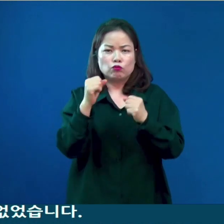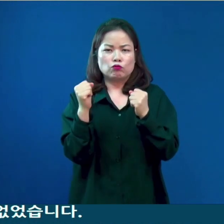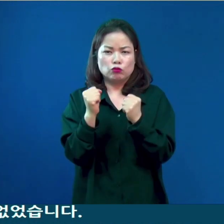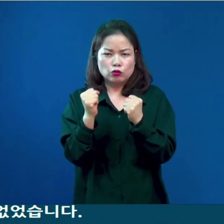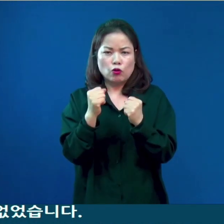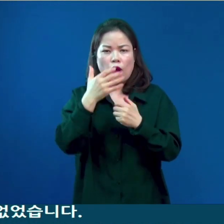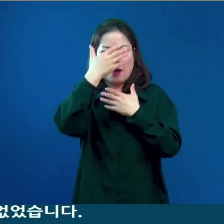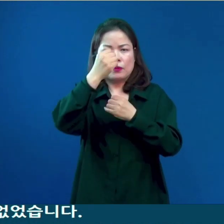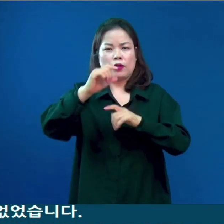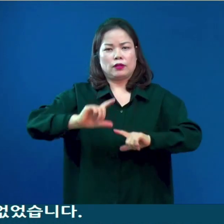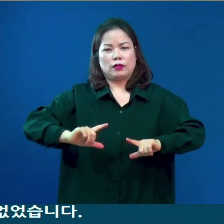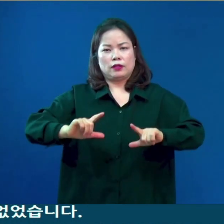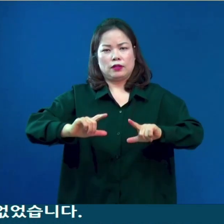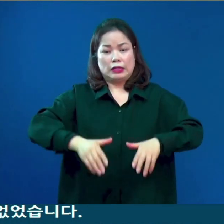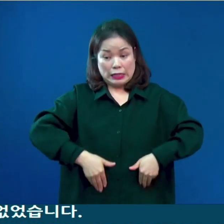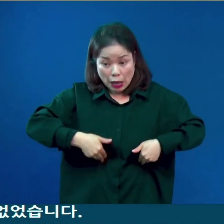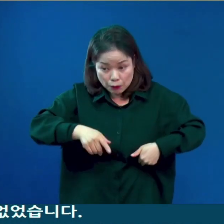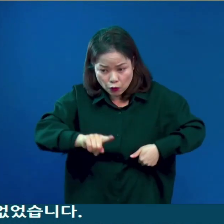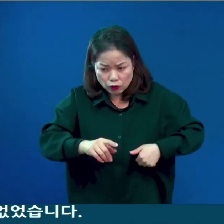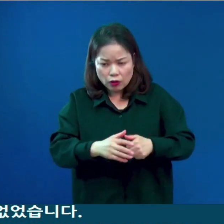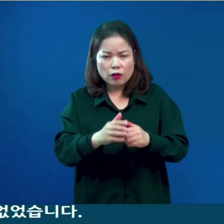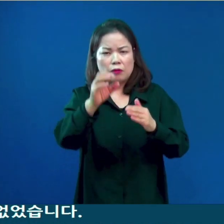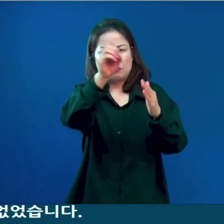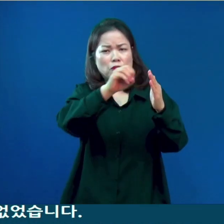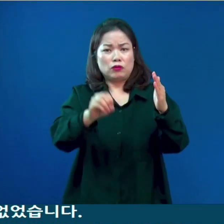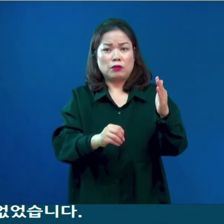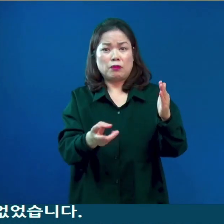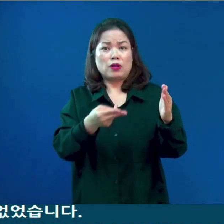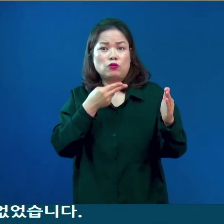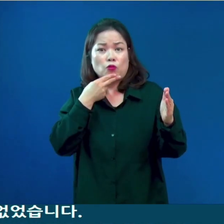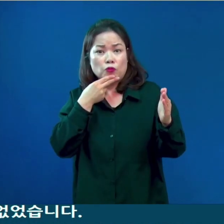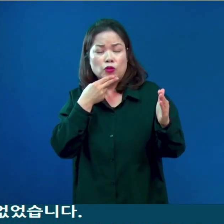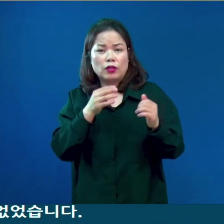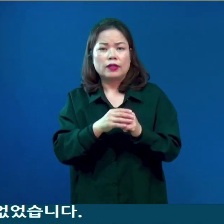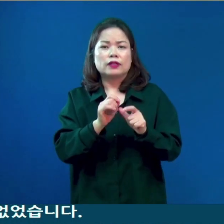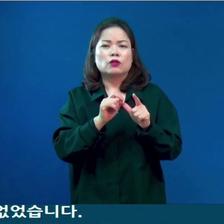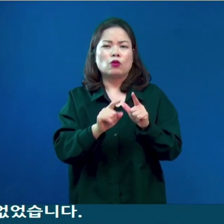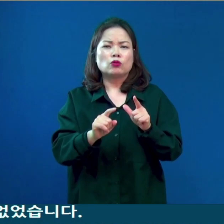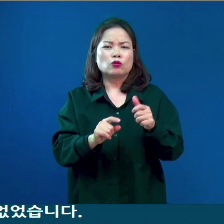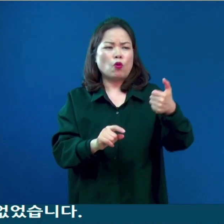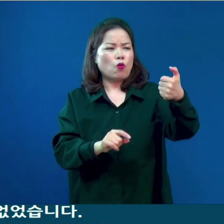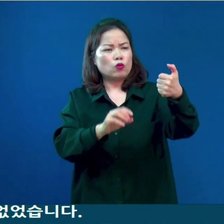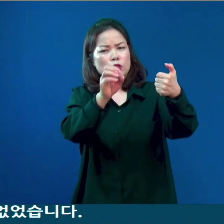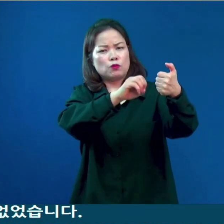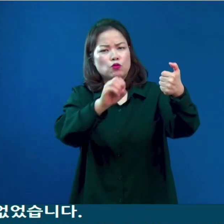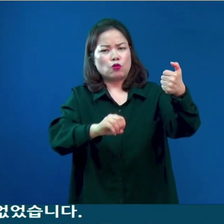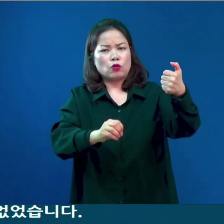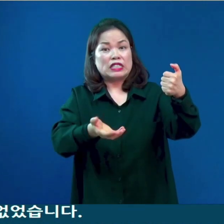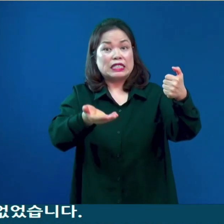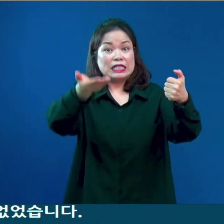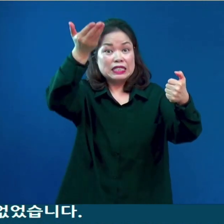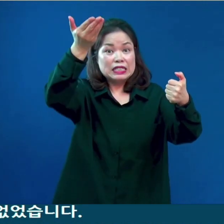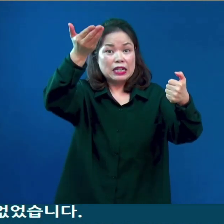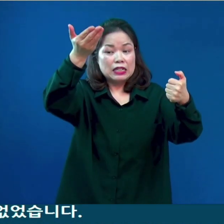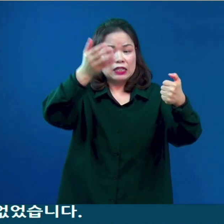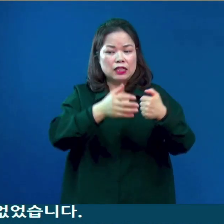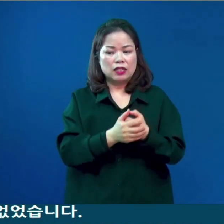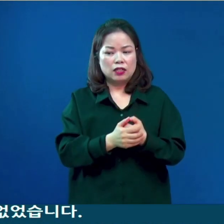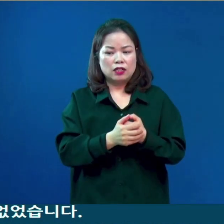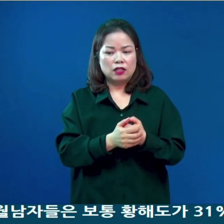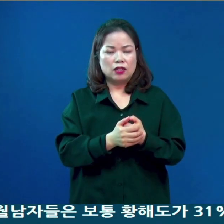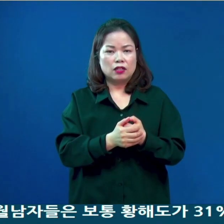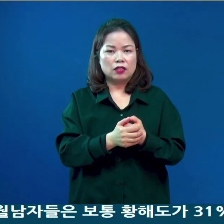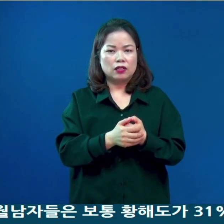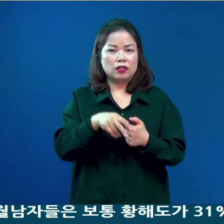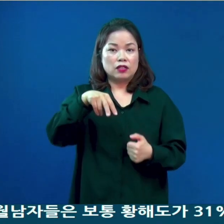보시면 그렇게 많은 퍼센테이지가 없습니다. 자, 이 말씀은 거의 50% 이상이 이쪽 지역,